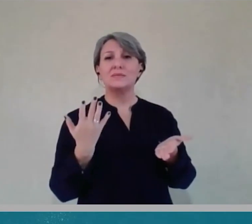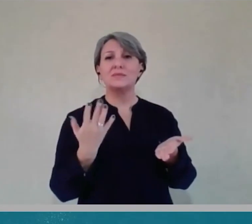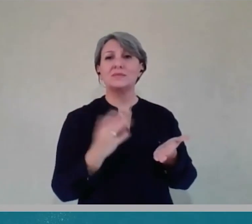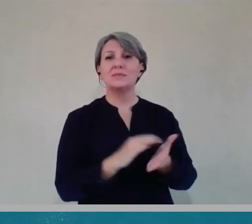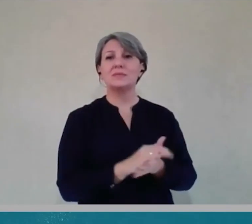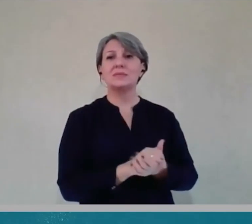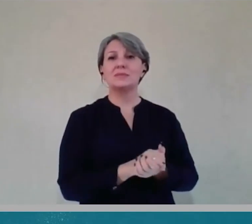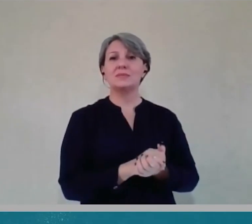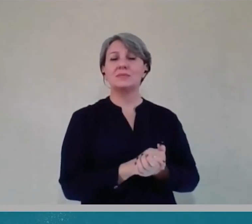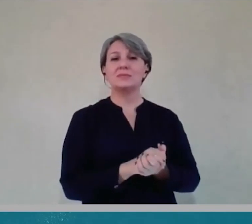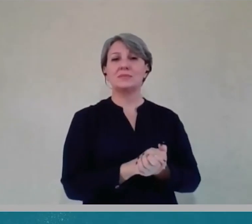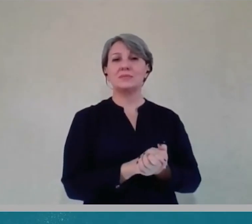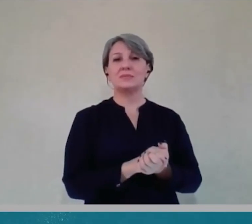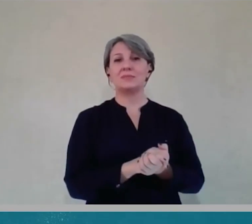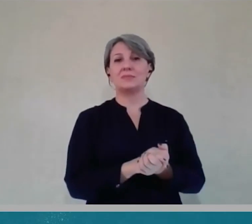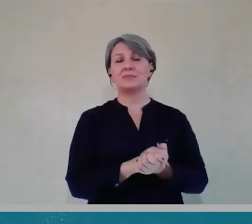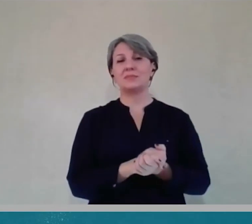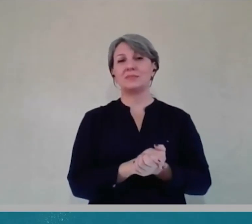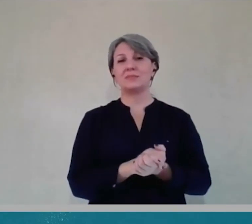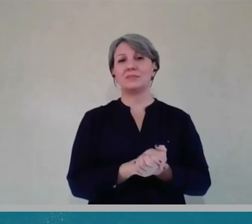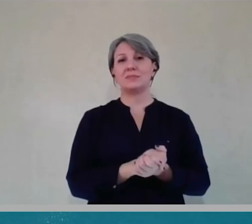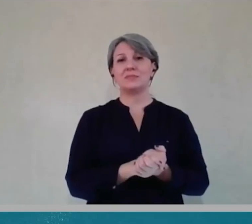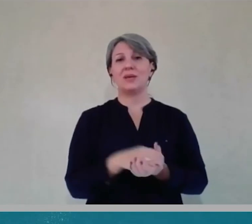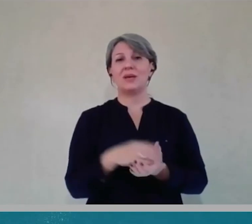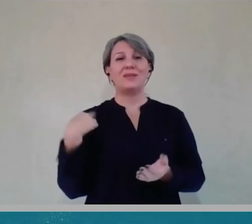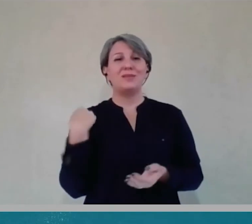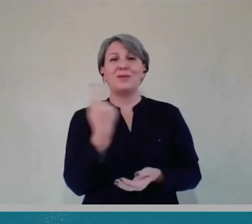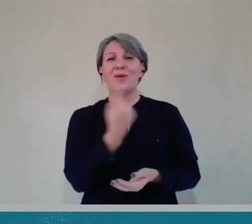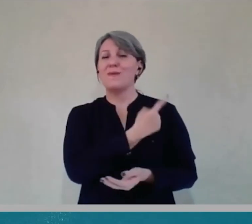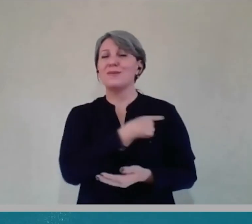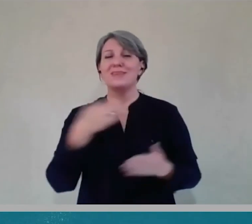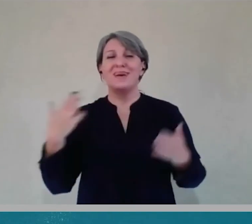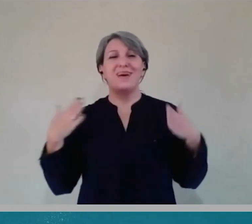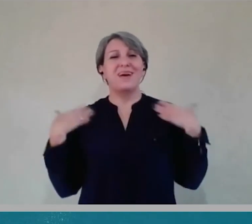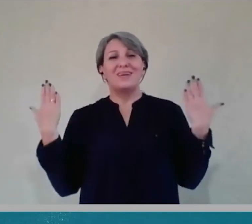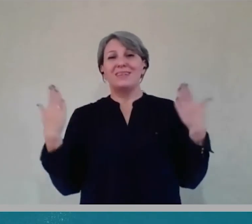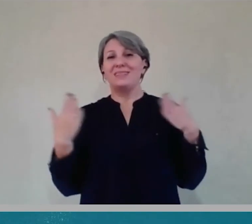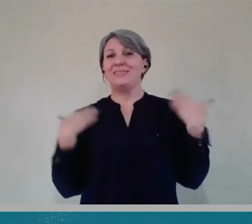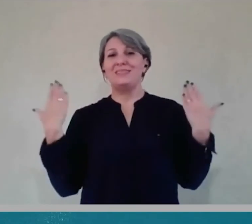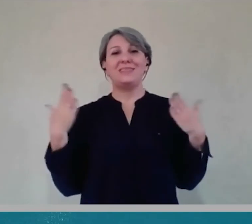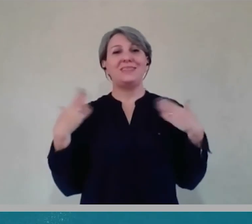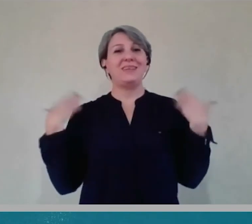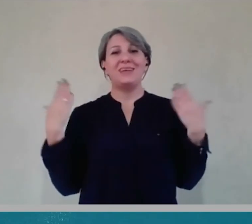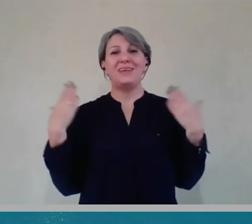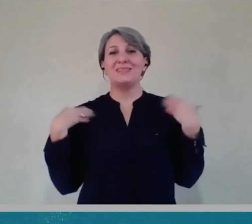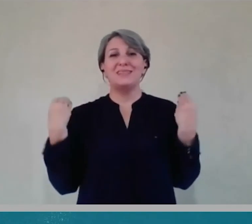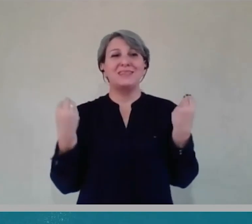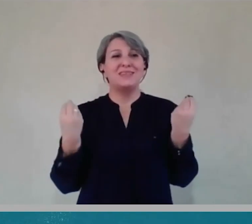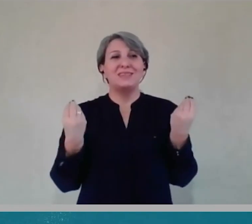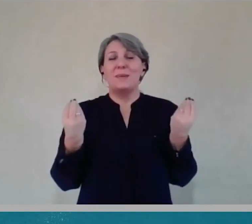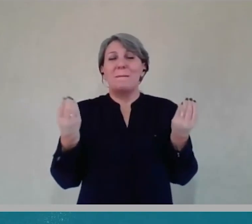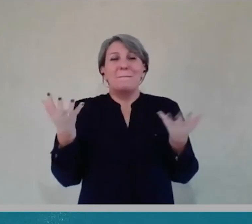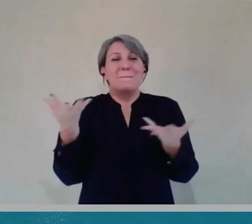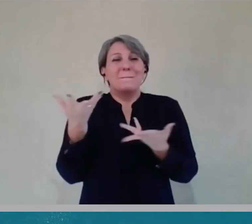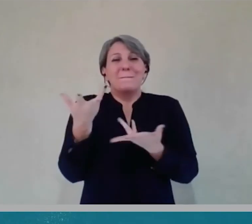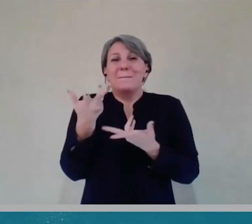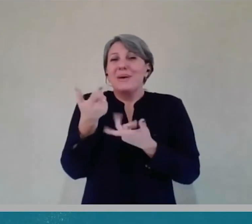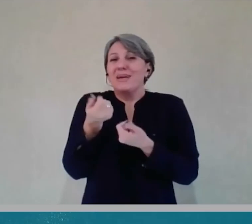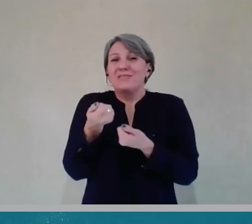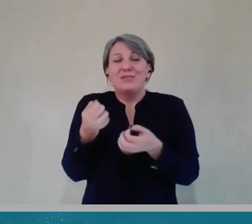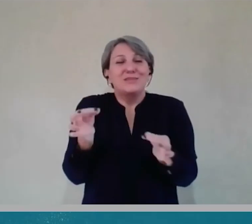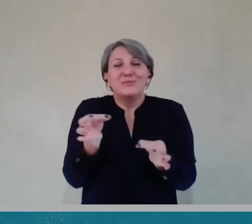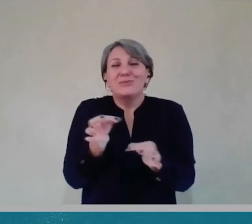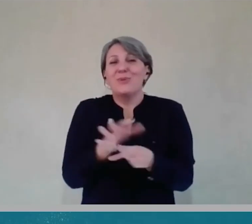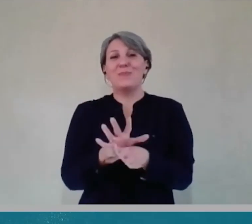a nossa alegria seja completa. Essa é a